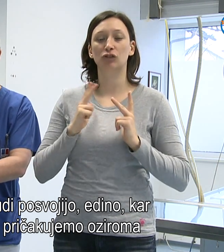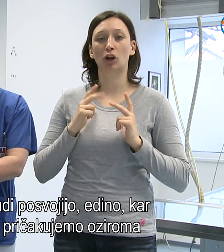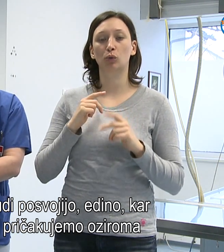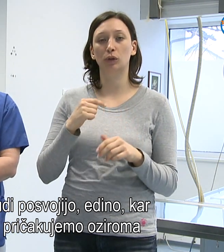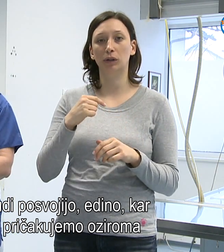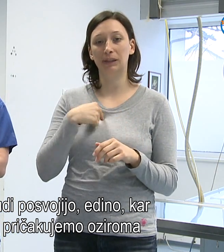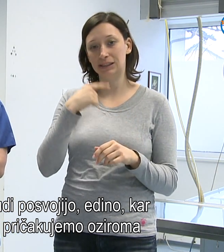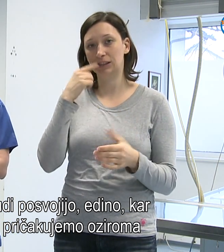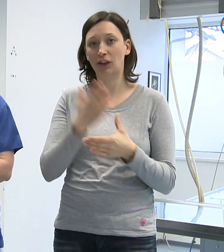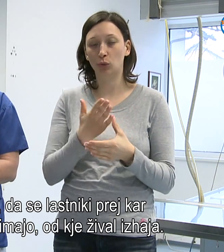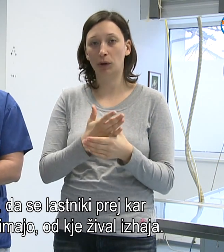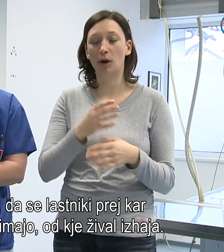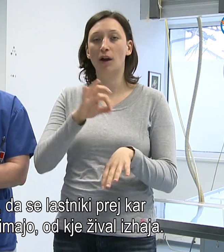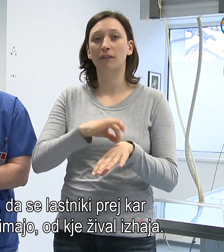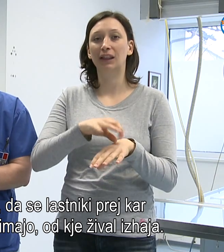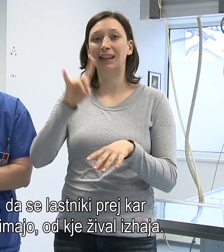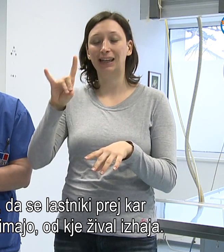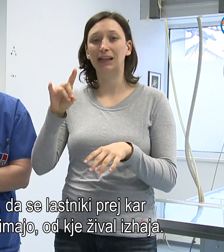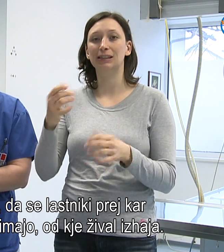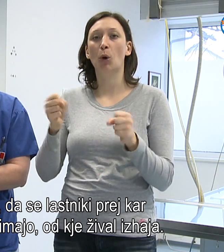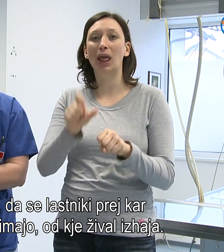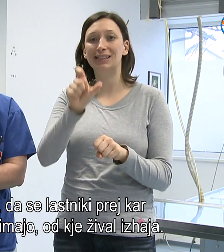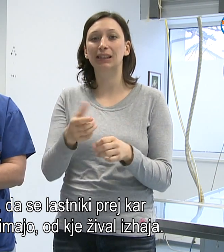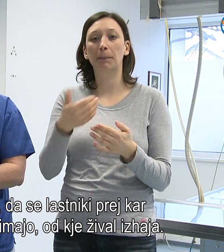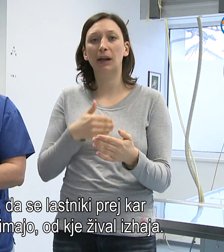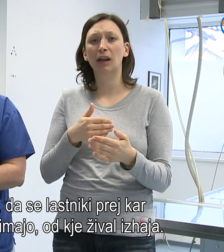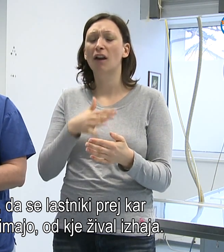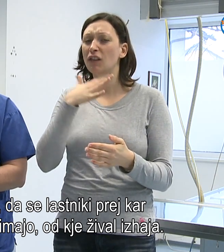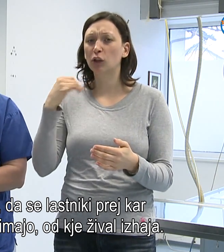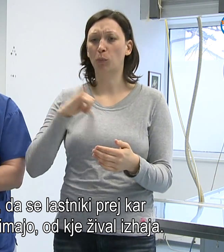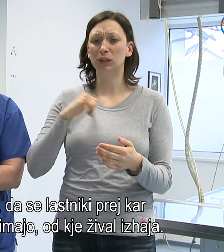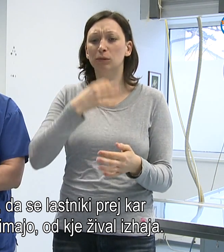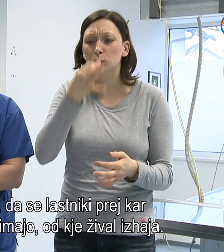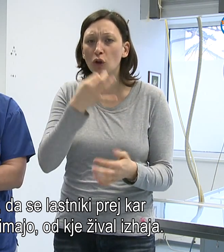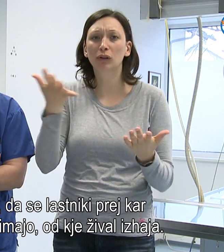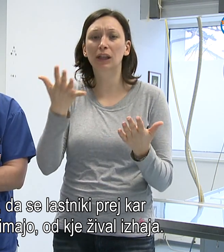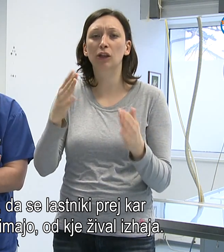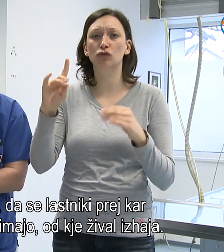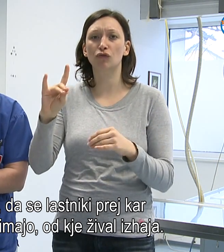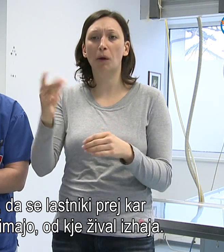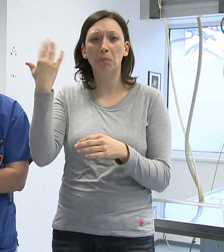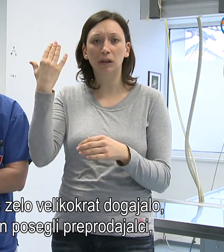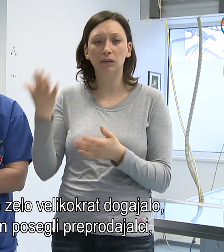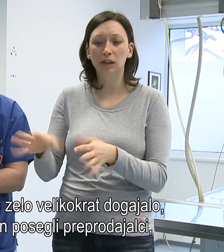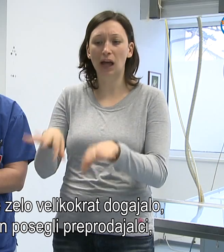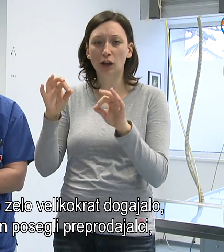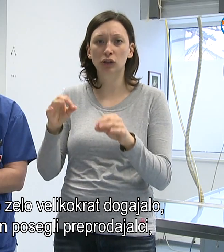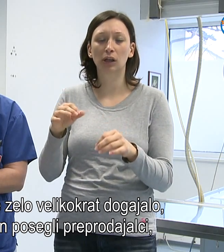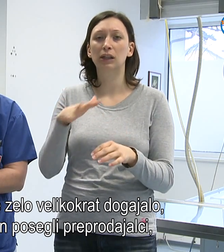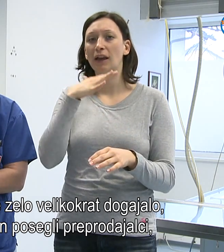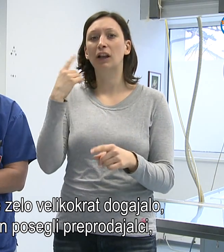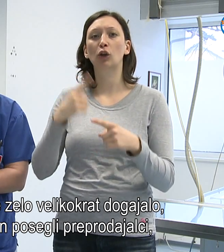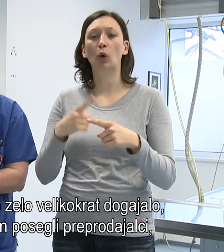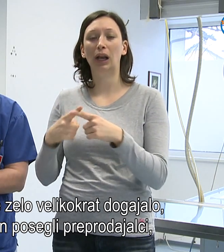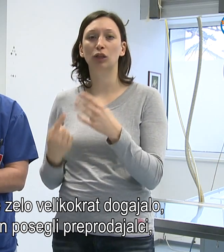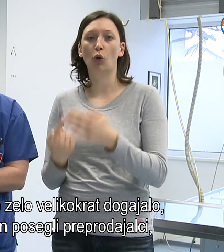pričakujemo oziroma svetujemo veterinarji, da se bodo lastniki prej maksimalno pozanimali, od kje žival izhaja, zato ker se je zelo